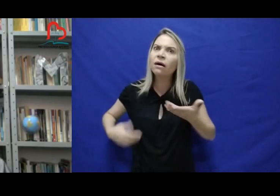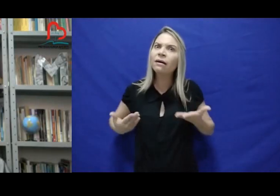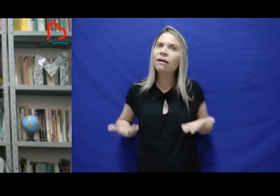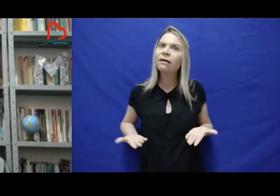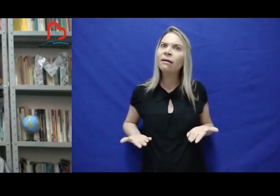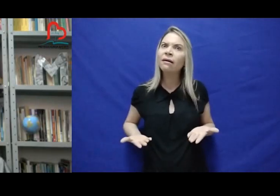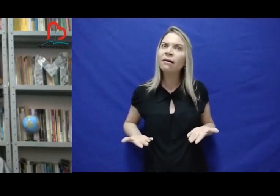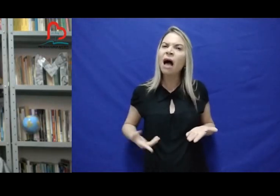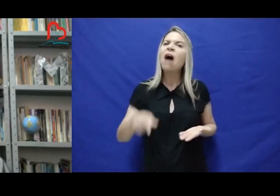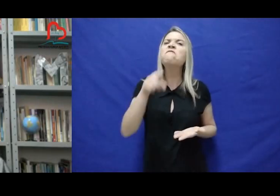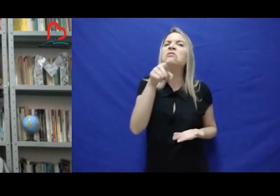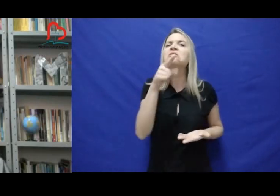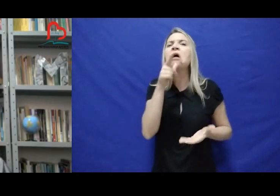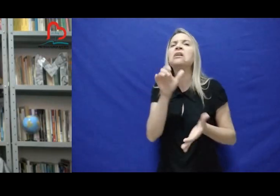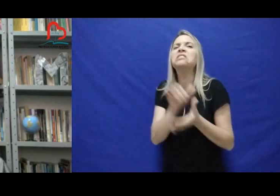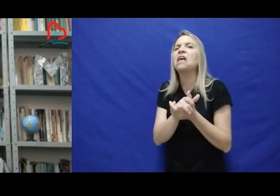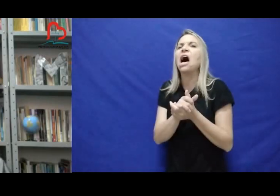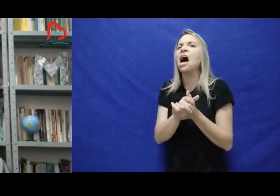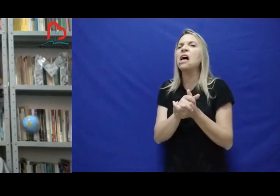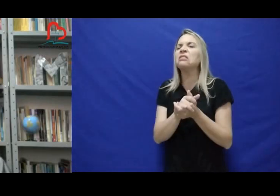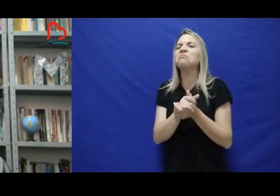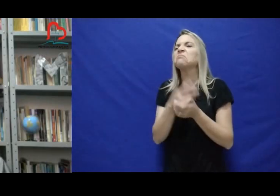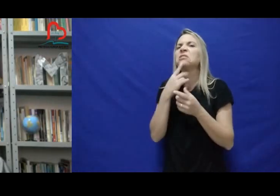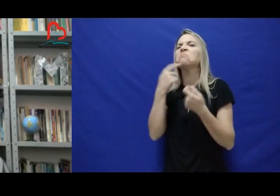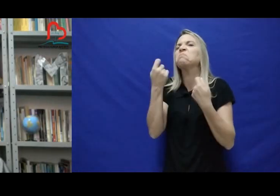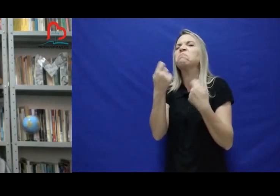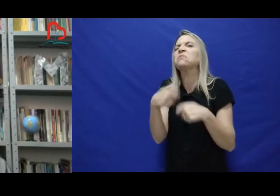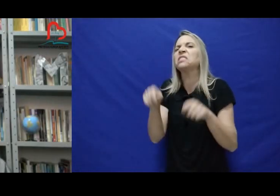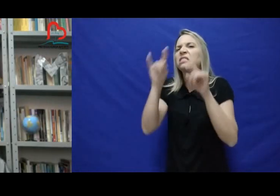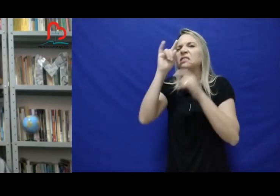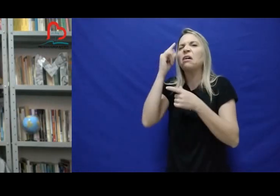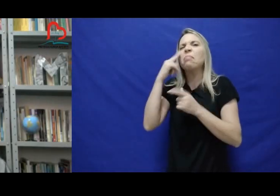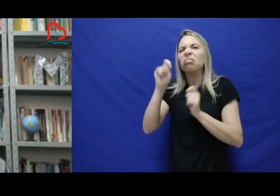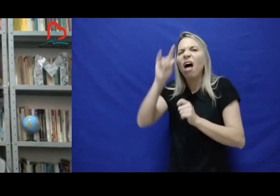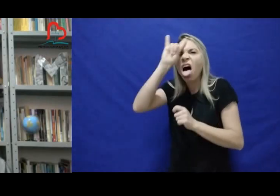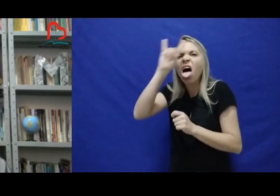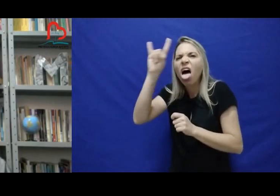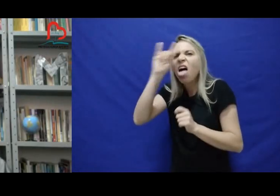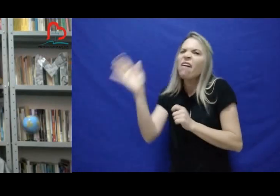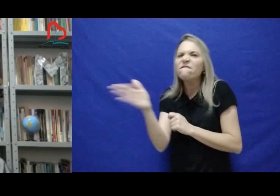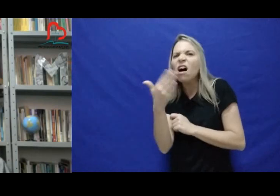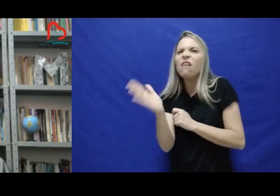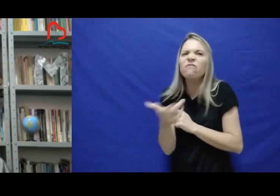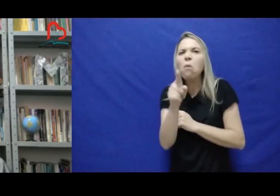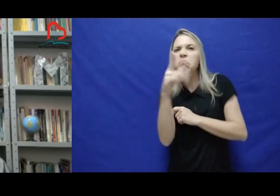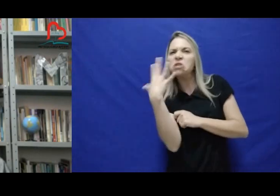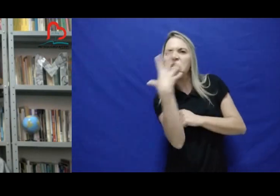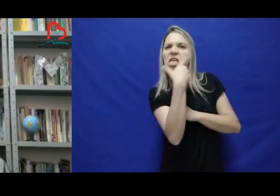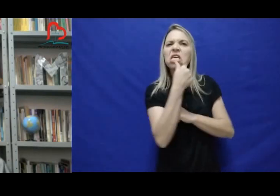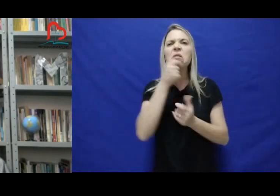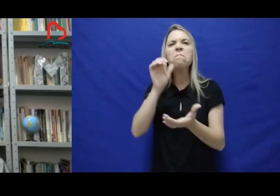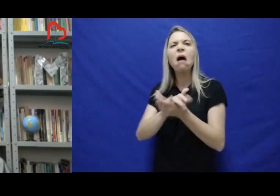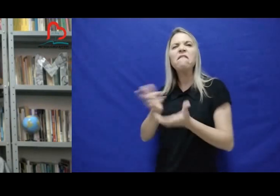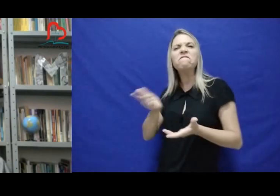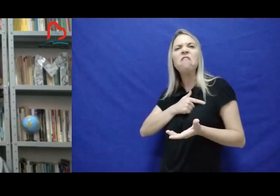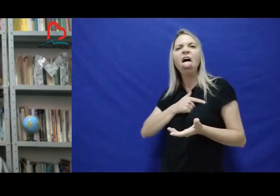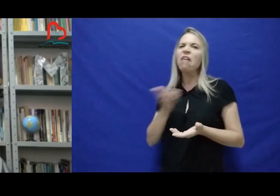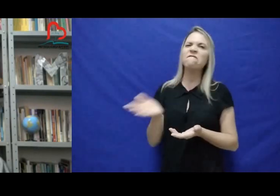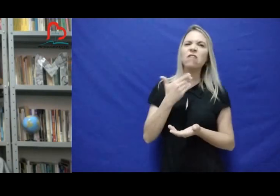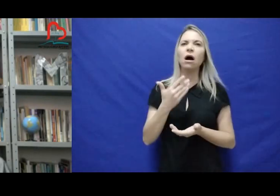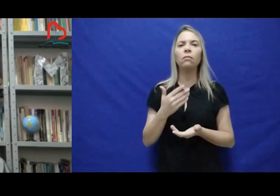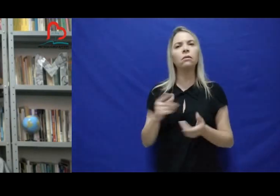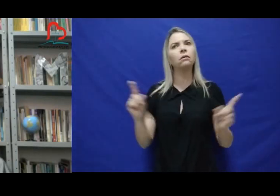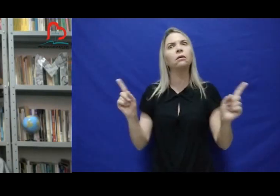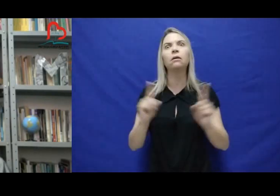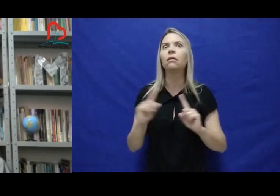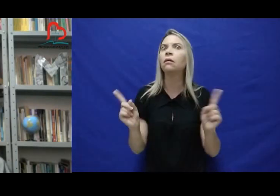alegrando, porque você ouviu a voz dele e obedeceu. Talvez Satanás esteja se alegrando, porque você